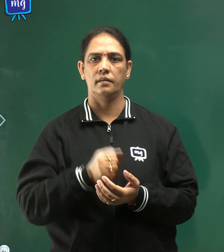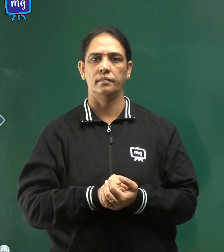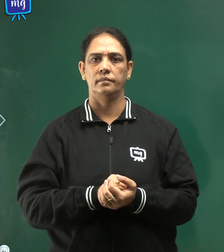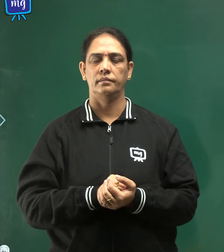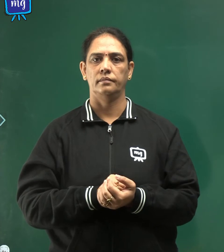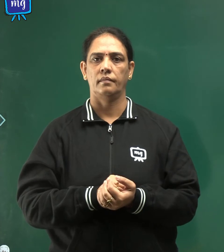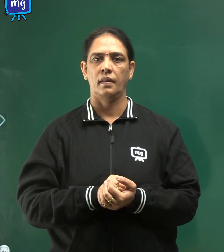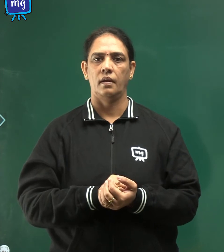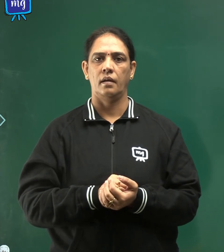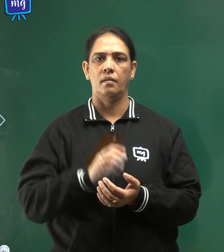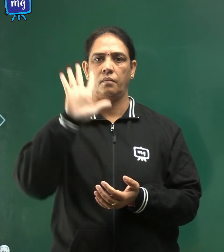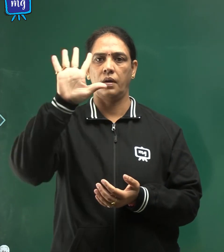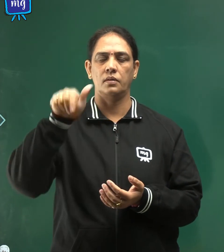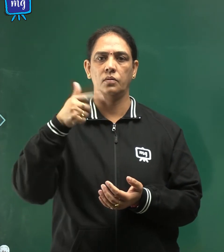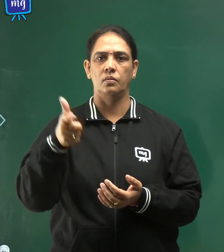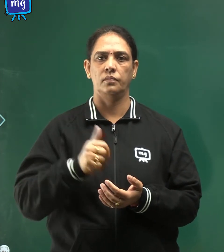5 हो।